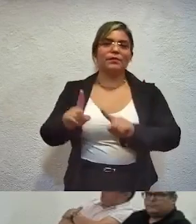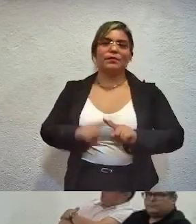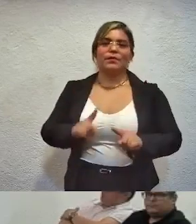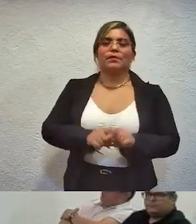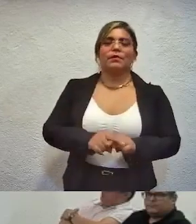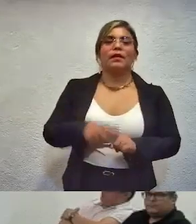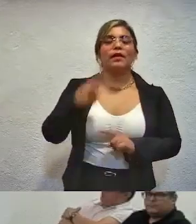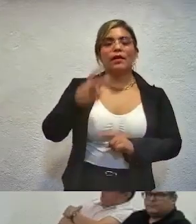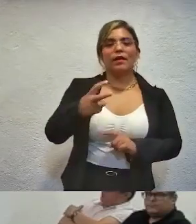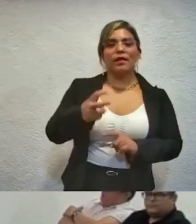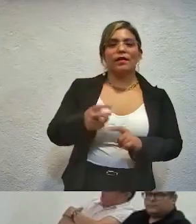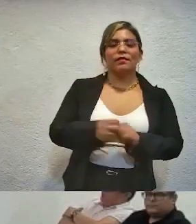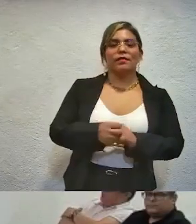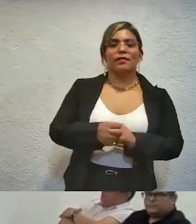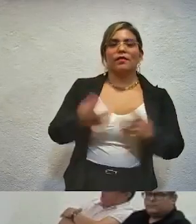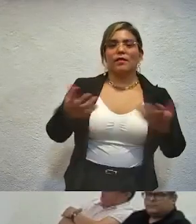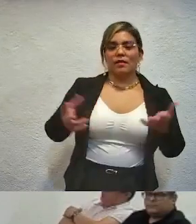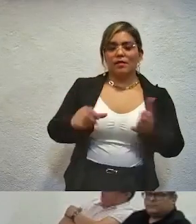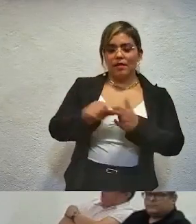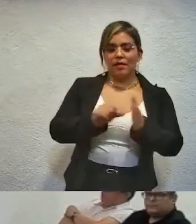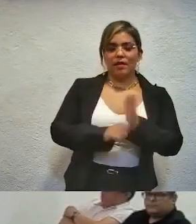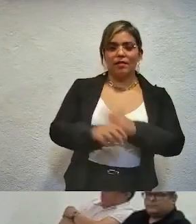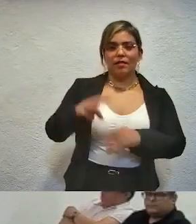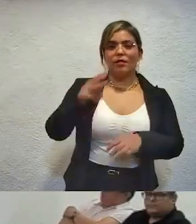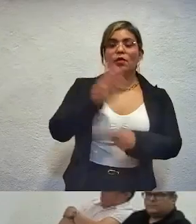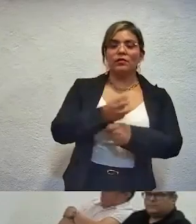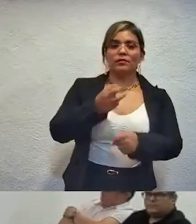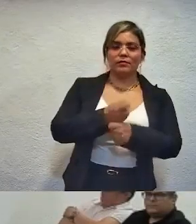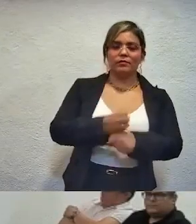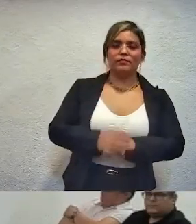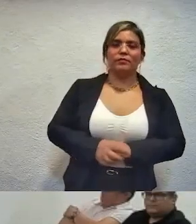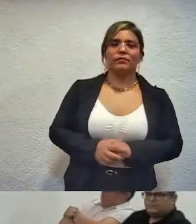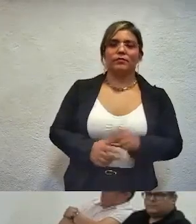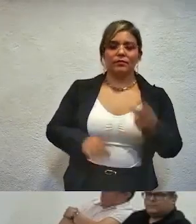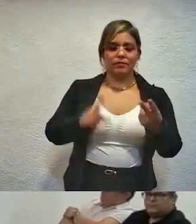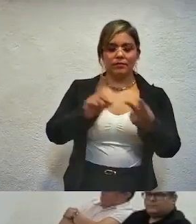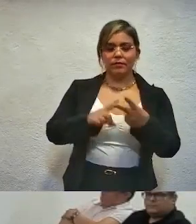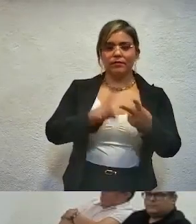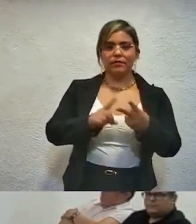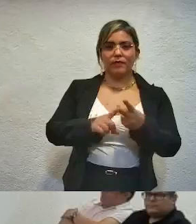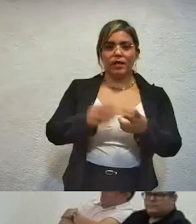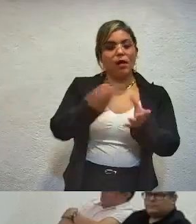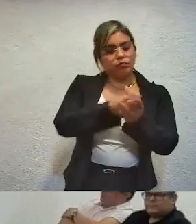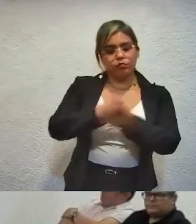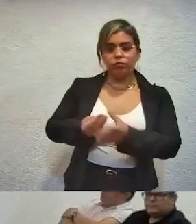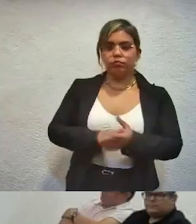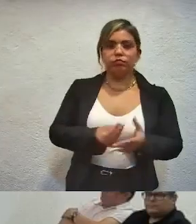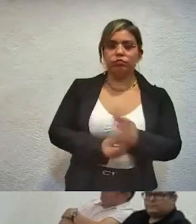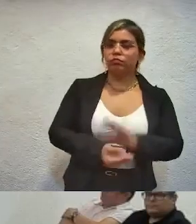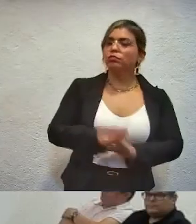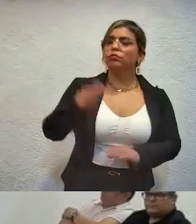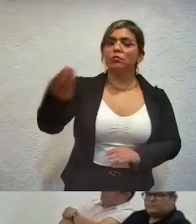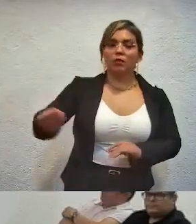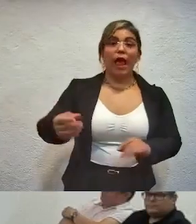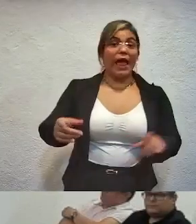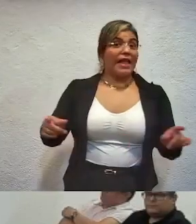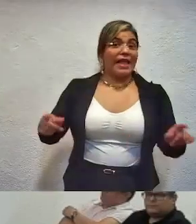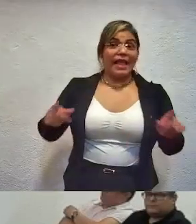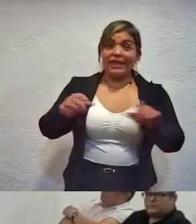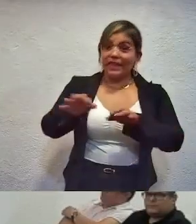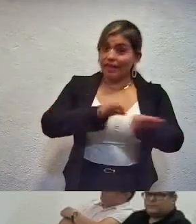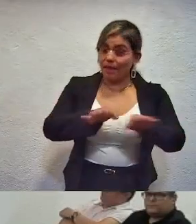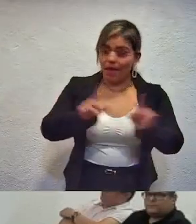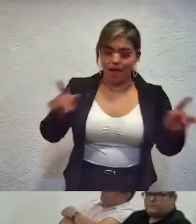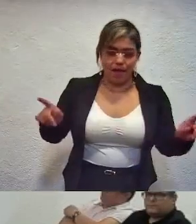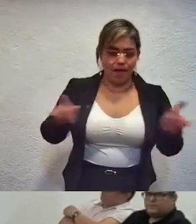conforme a lo establecido en el considerando tercero de este acuerdo. Segundo, se ordena el archivo del expediente como asunto total y definitivamente